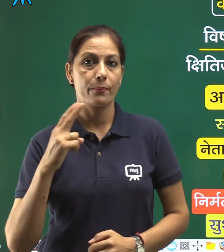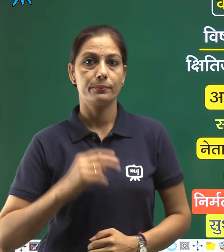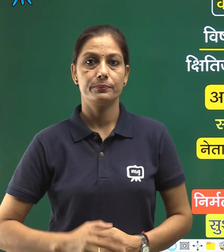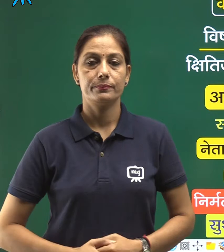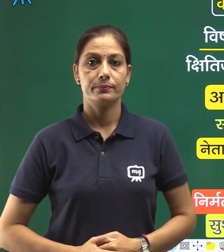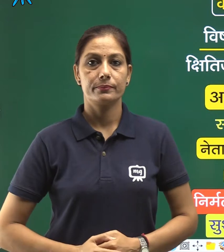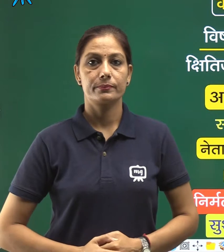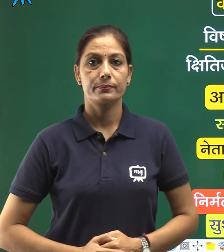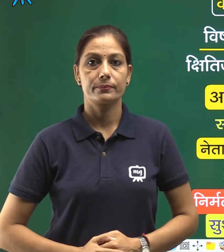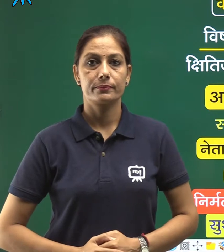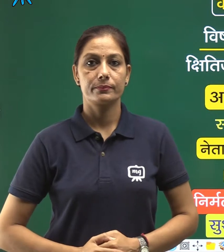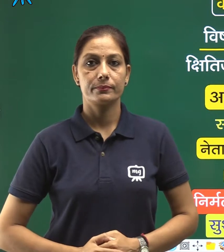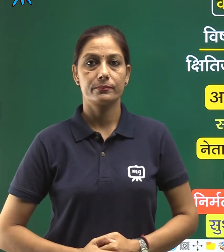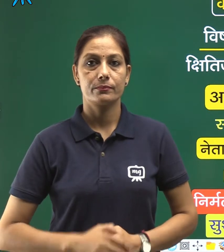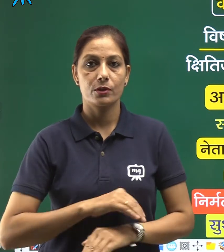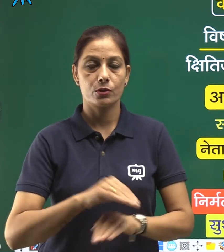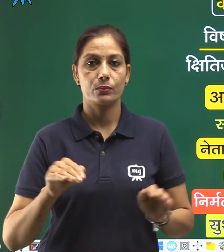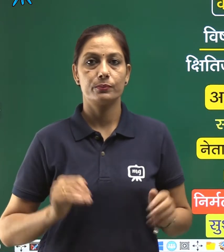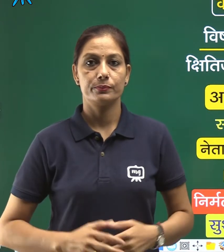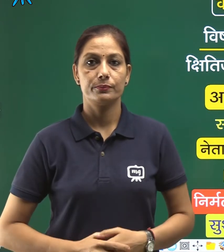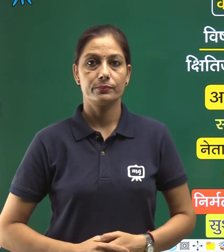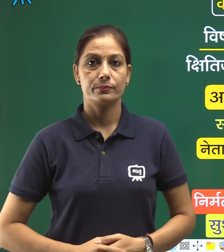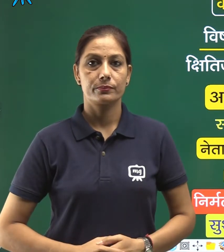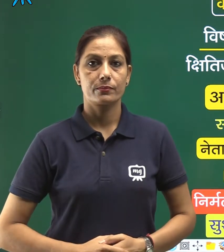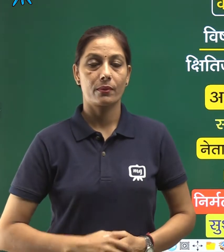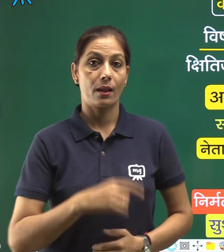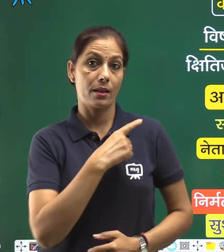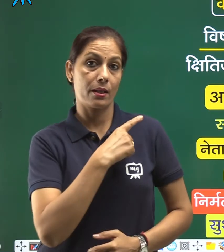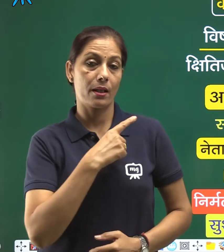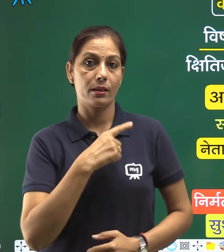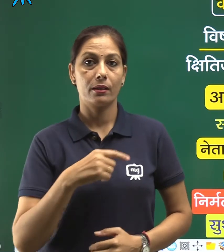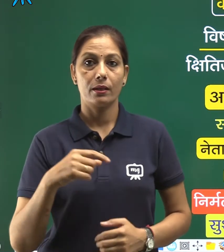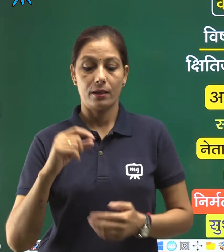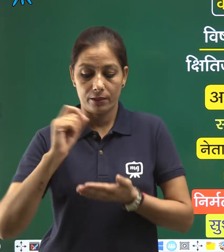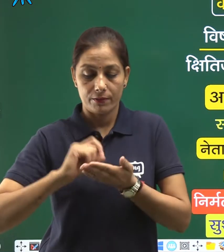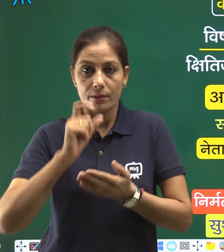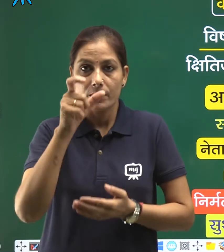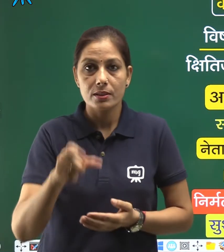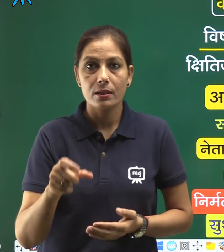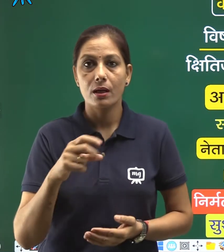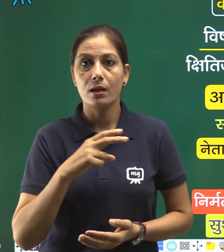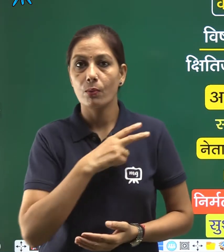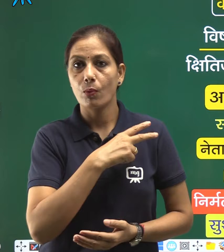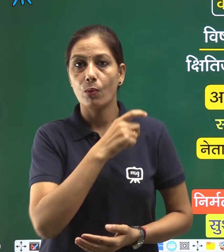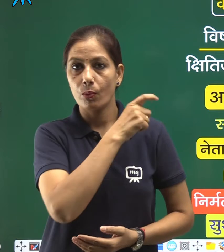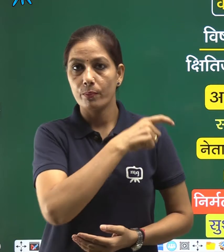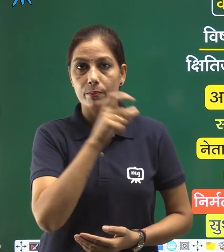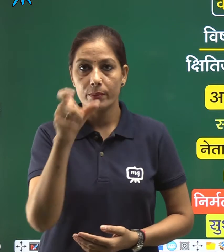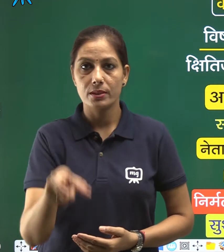चश्मा। बच्चों, ये लेखक है स्वयं प्रकाश जी का फोटो है।